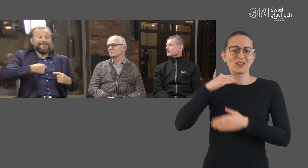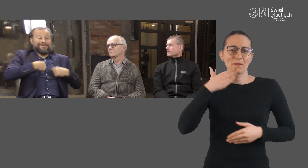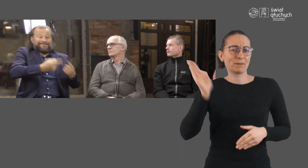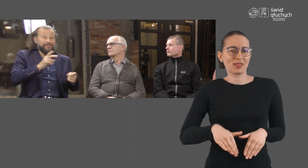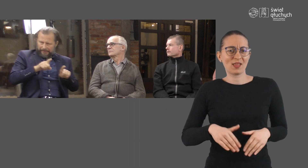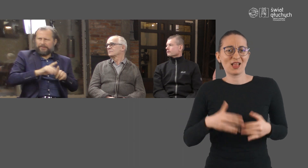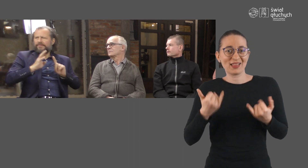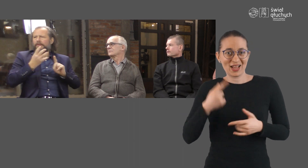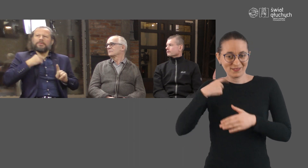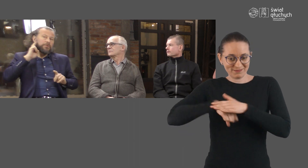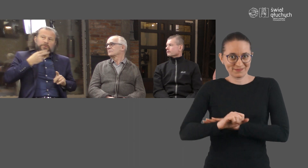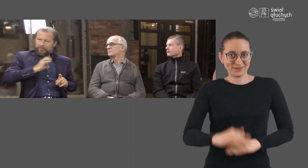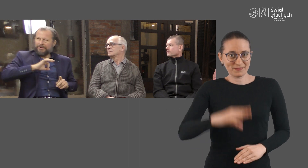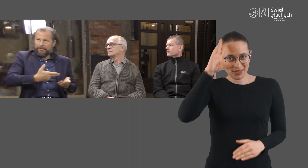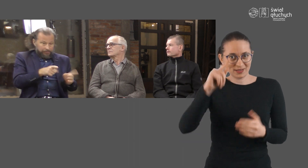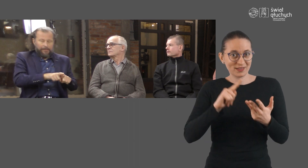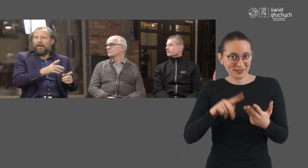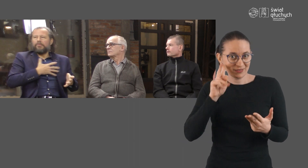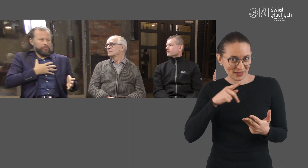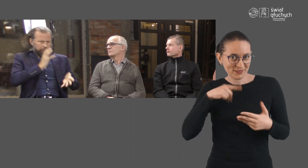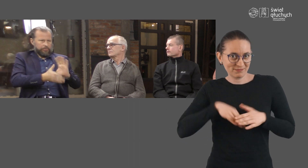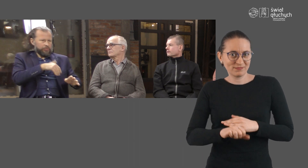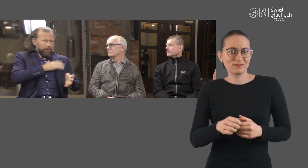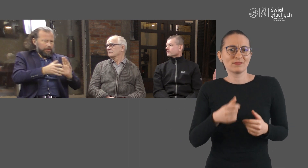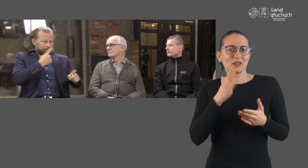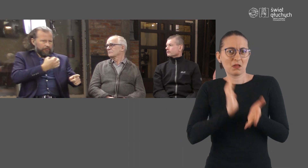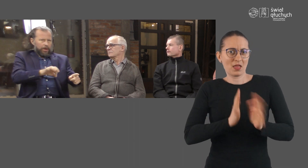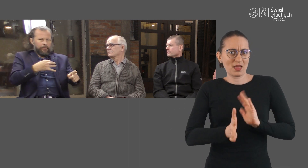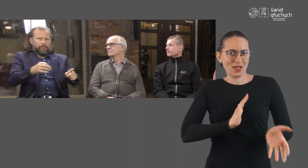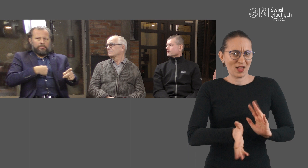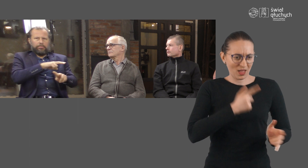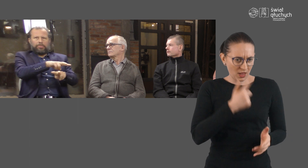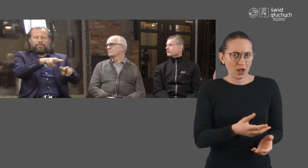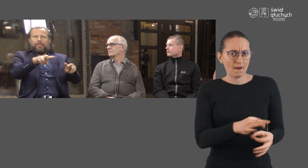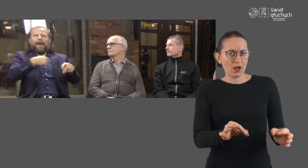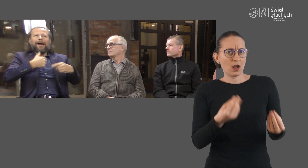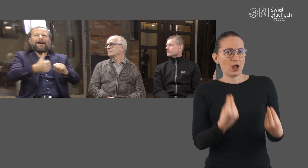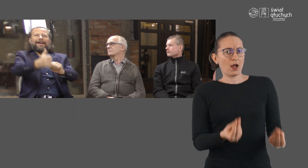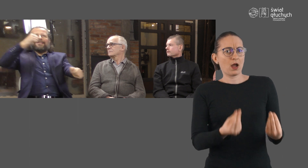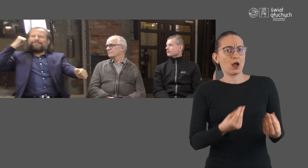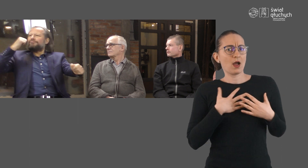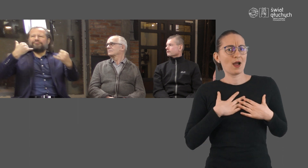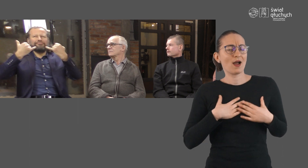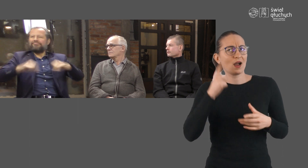źle. Teraz mój syn na przykład w 4. pokoleniu też jest osobą głuchą, też miga.